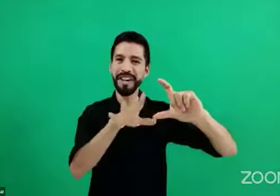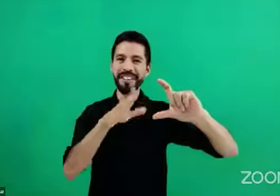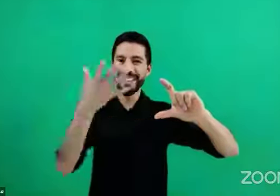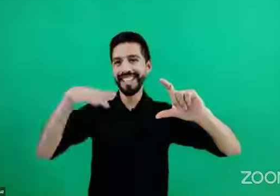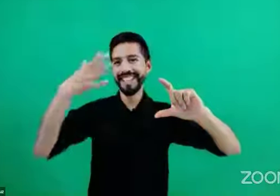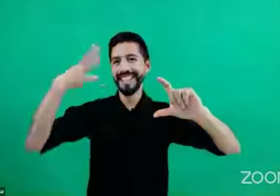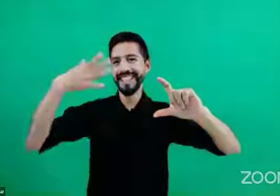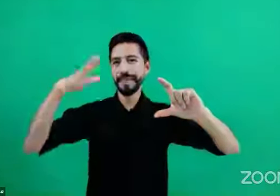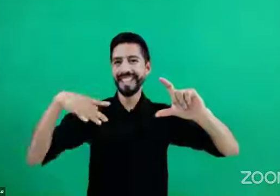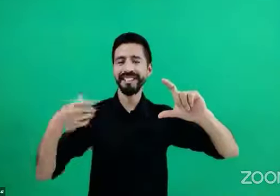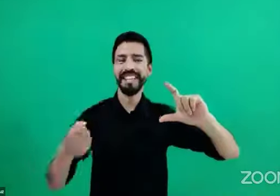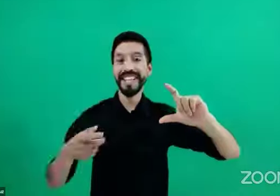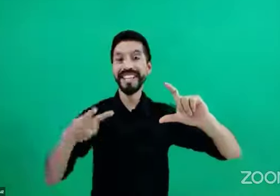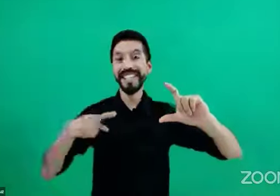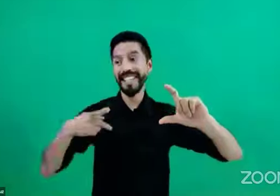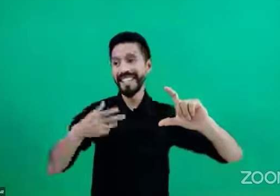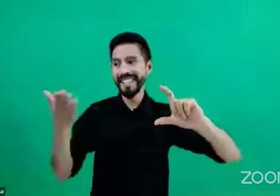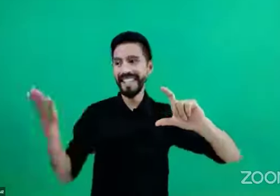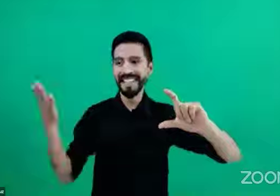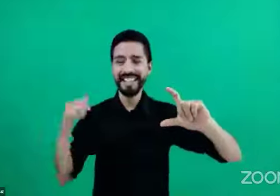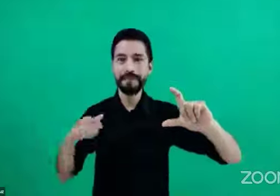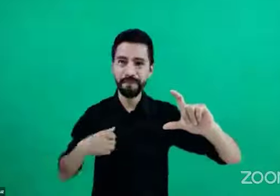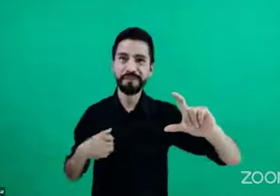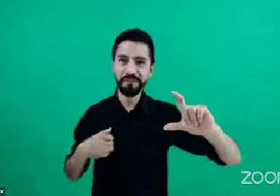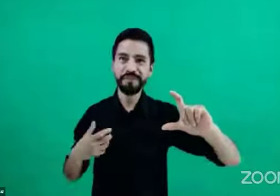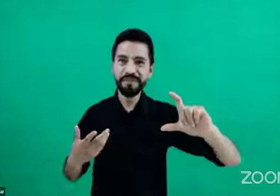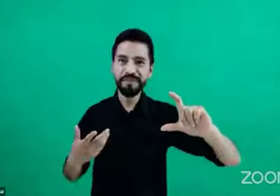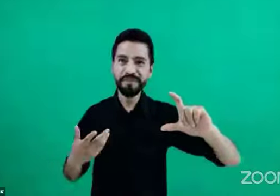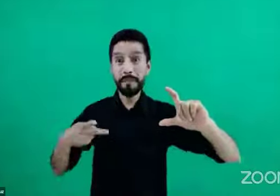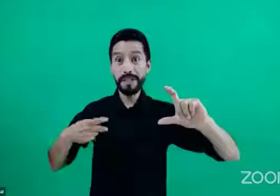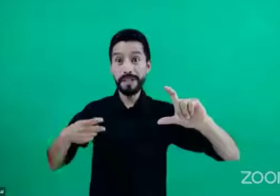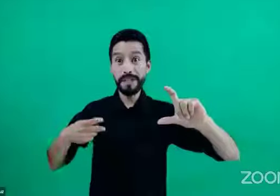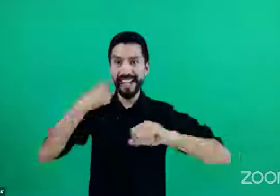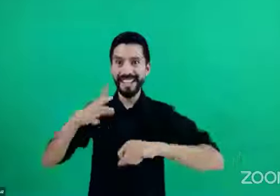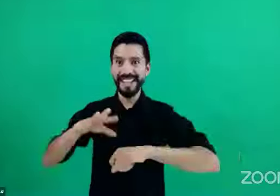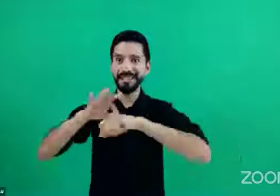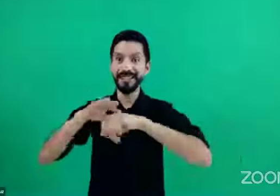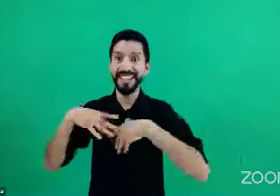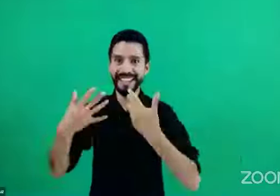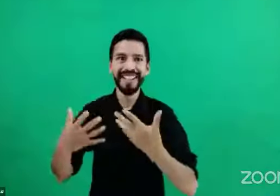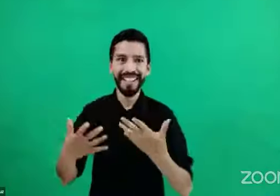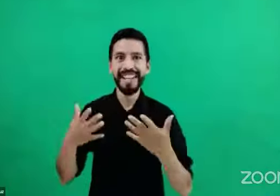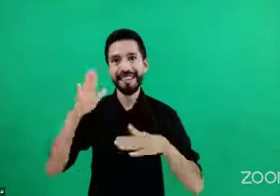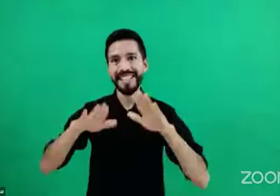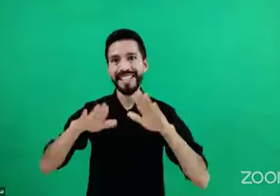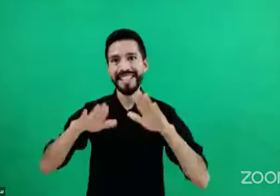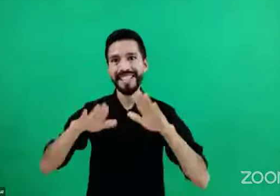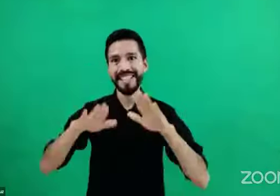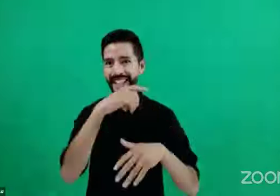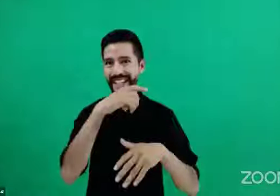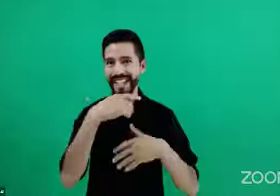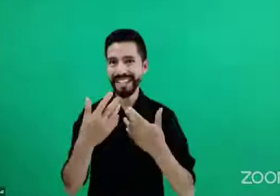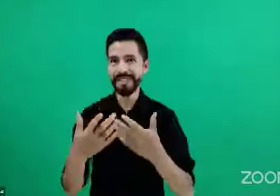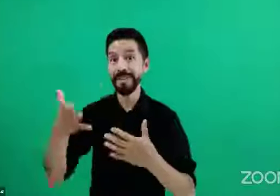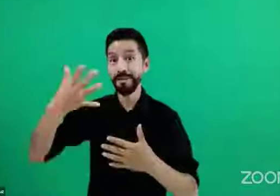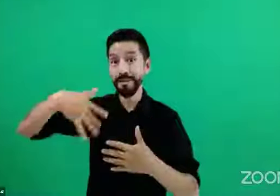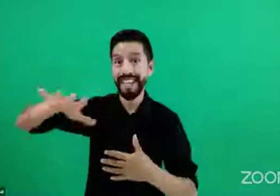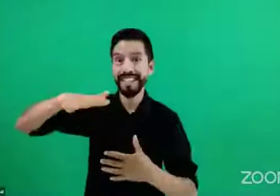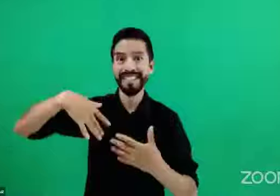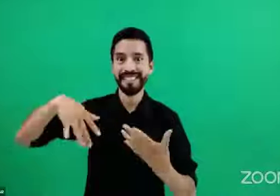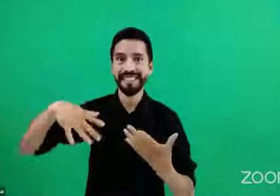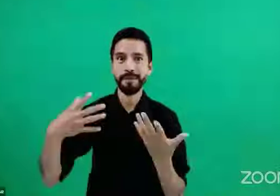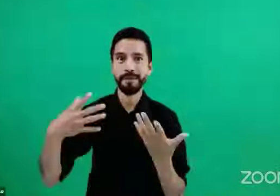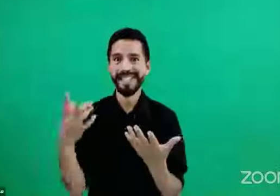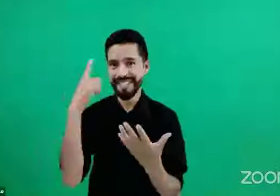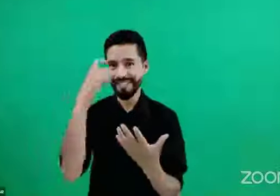un avatar esté interpretando, sin necesidad de una persona real, ¿no? Que a veces sí se complica el hecho de